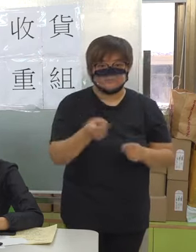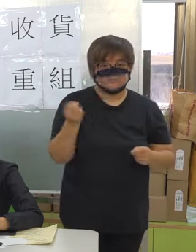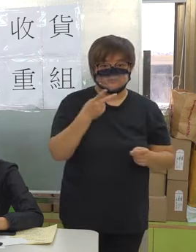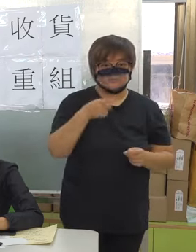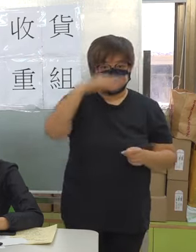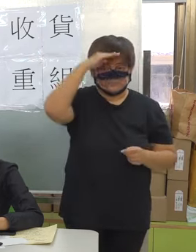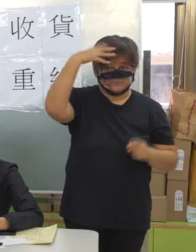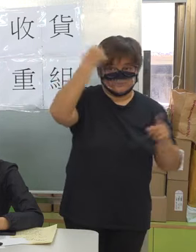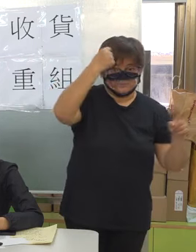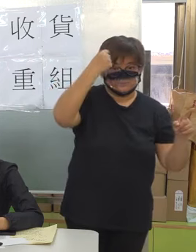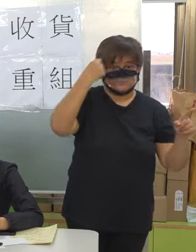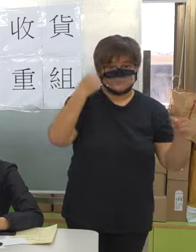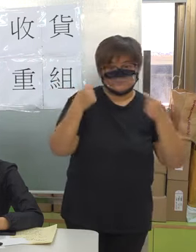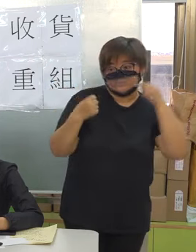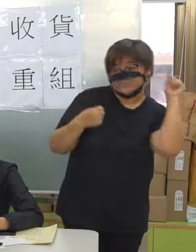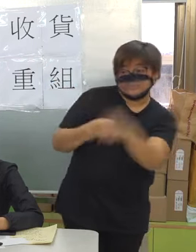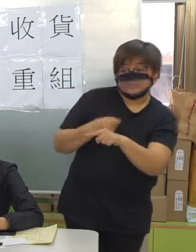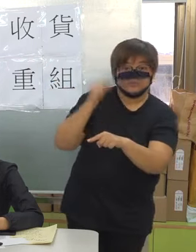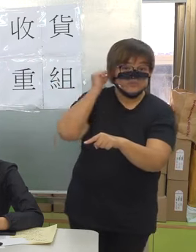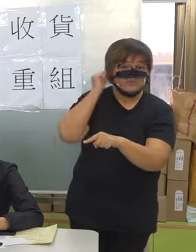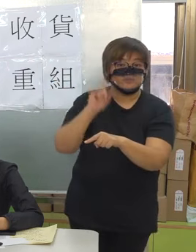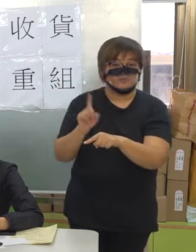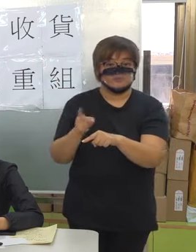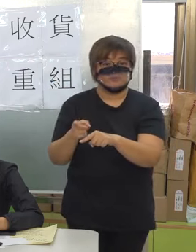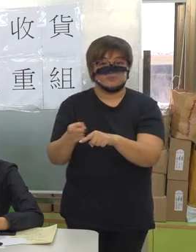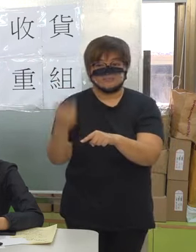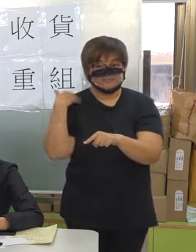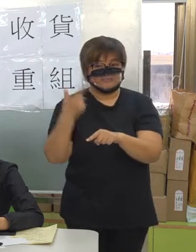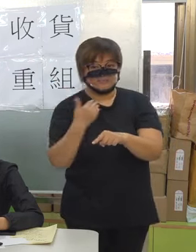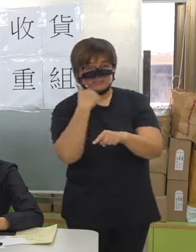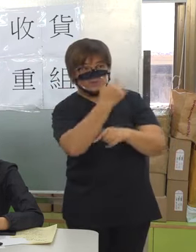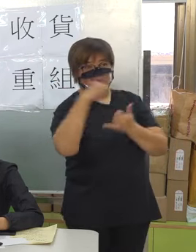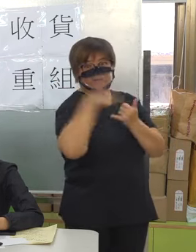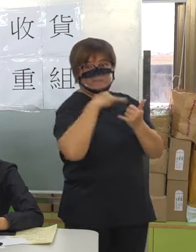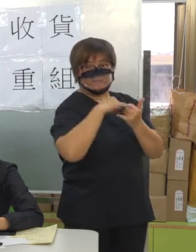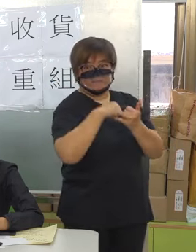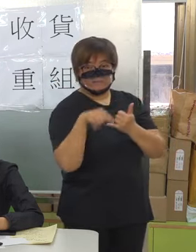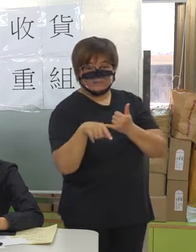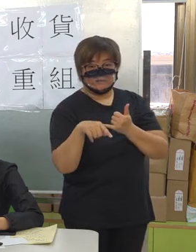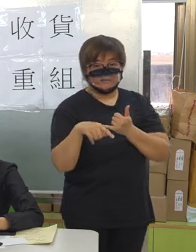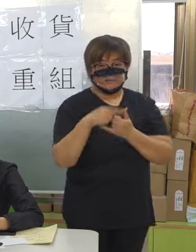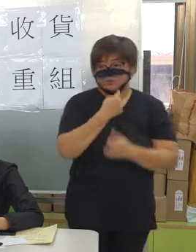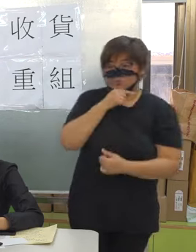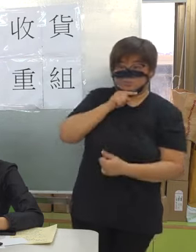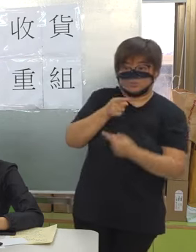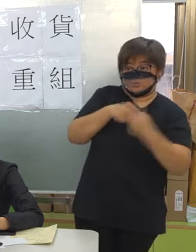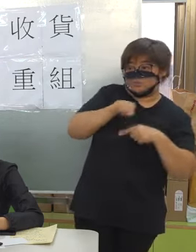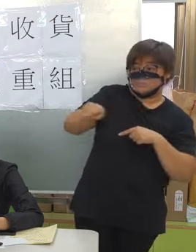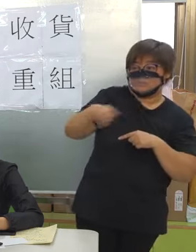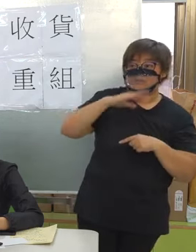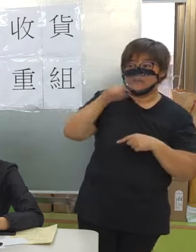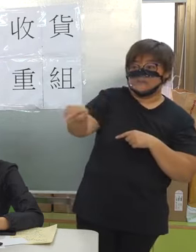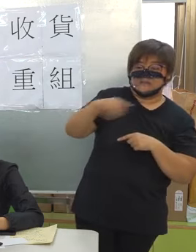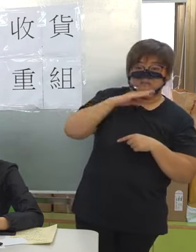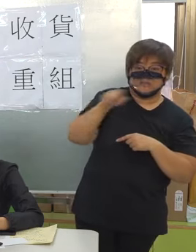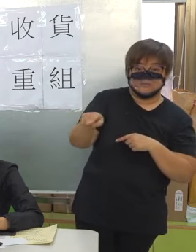下假口供，警暴造成的人權問題只會有增無減。而今天的下午將會有一位在不公義